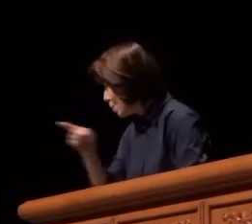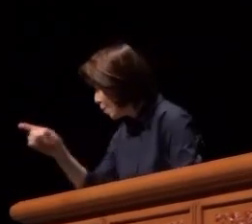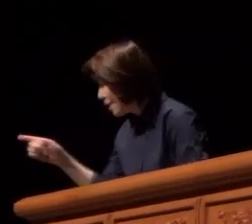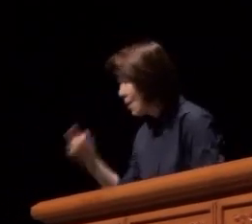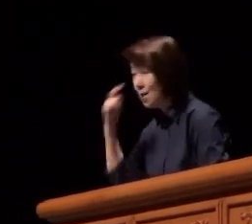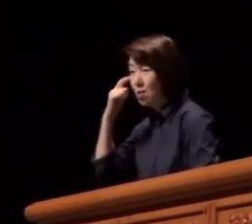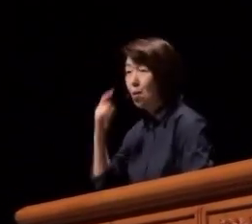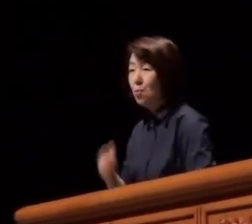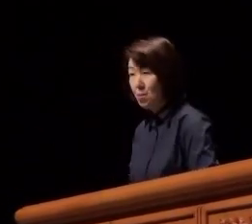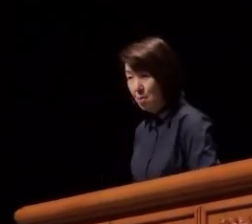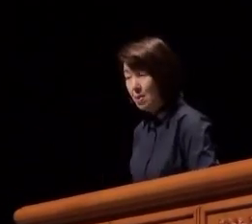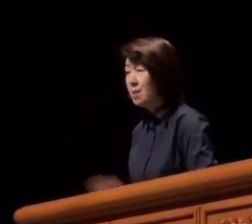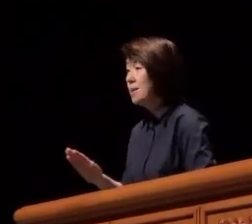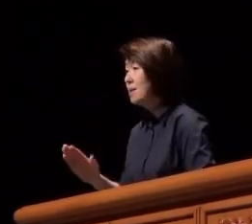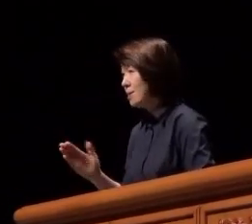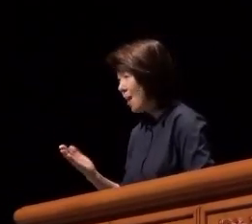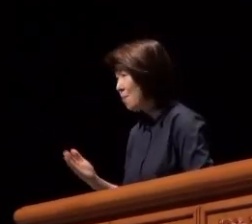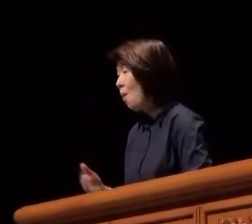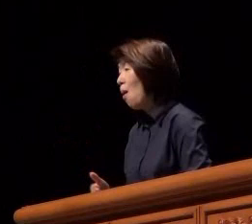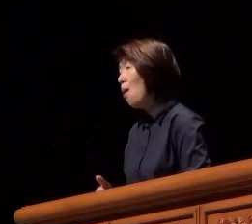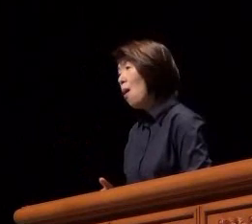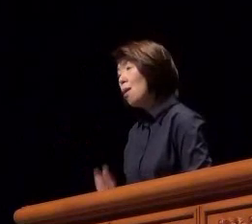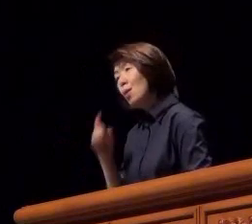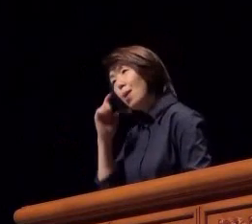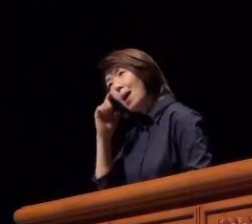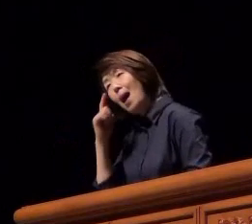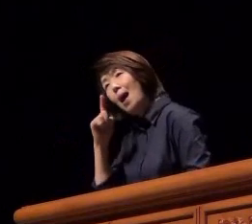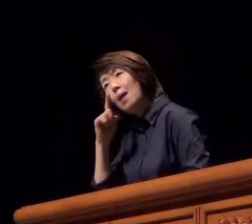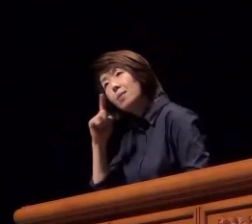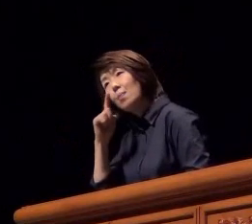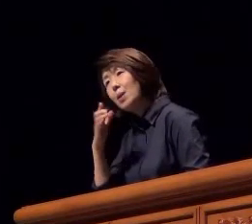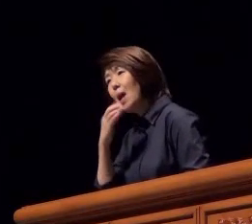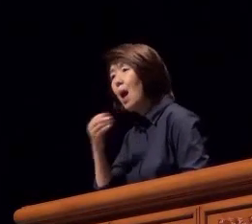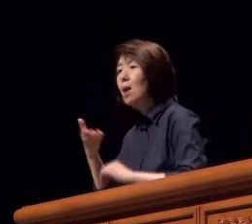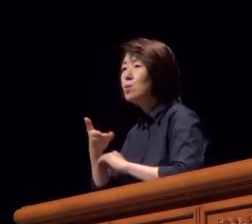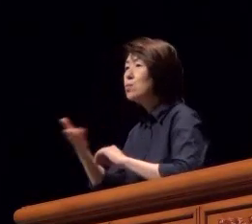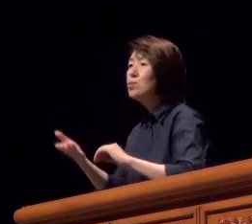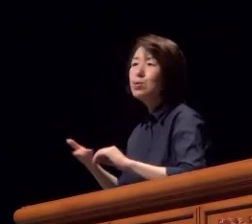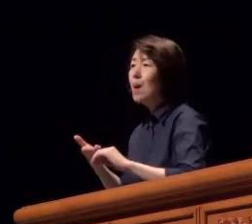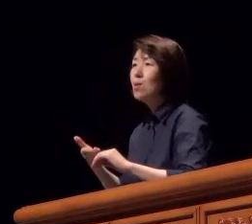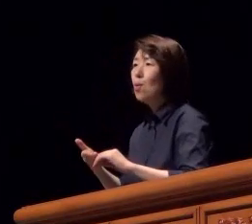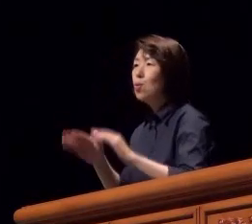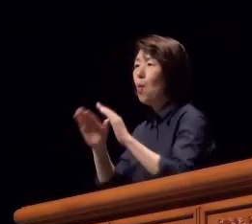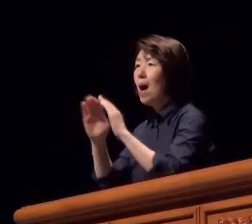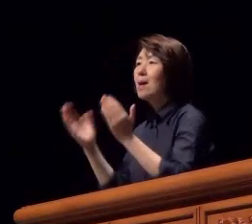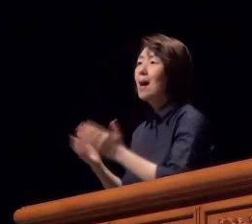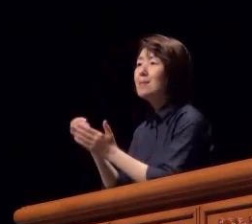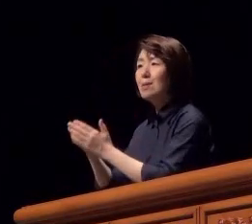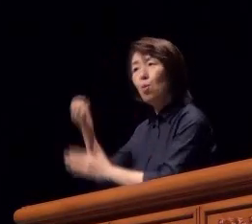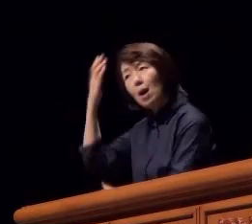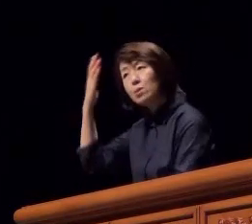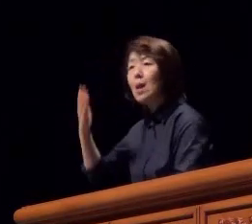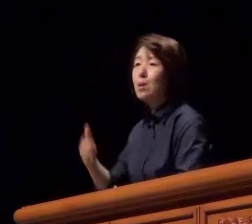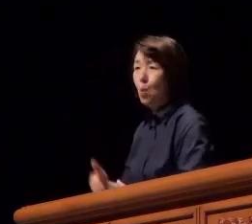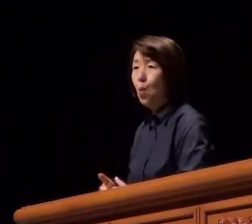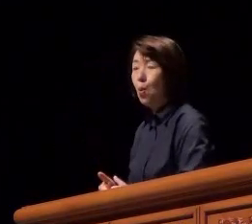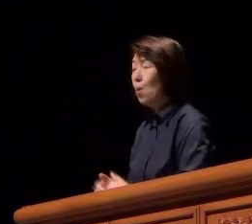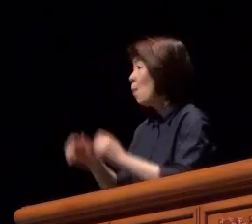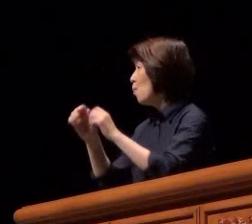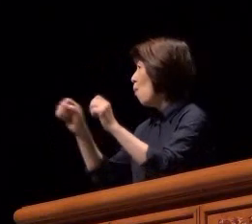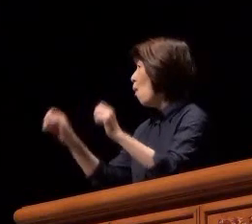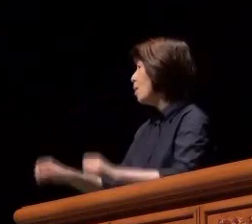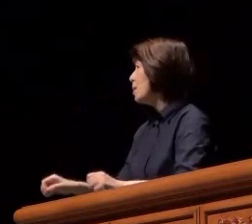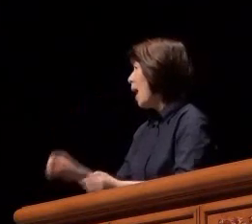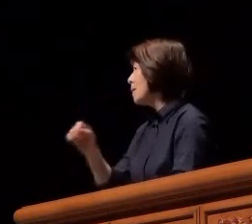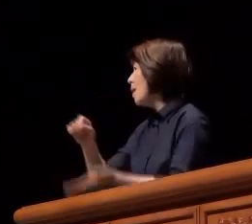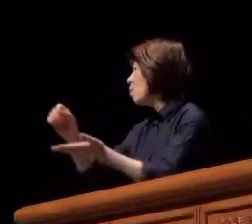、でもね、よく考えたら福島のことは完全に忘れようと、忘れること、もう問題に取り上げ